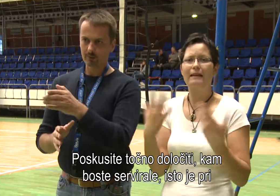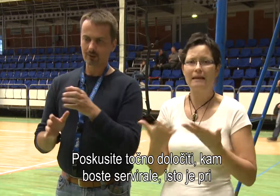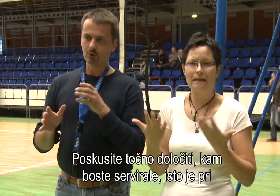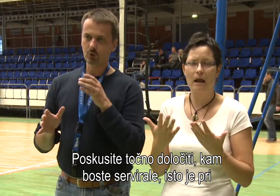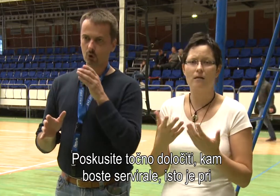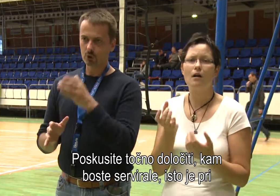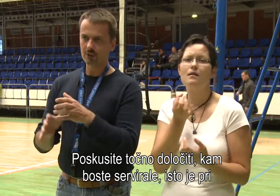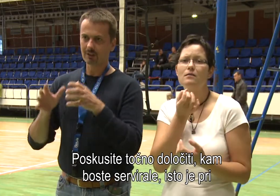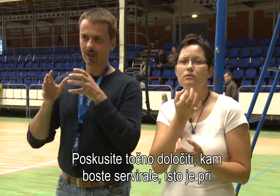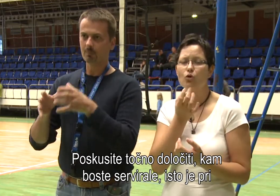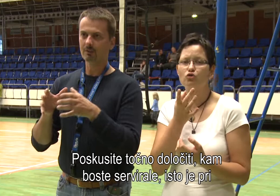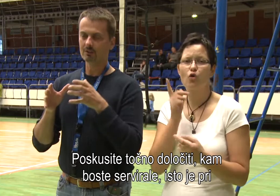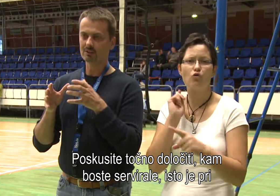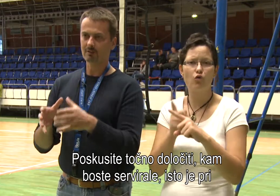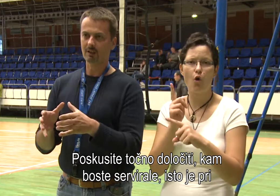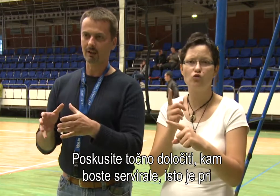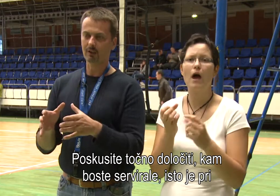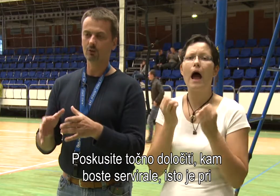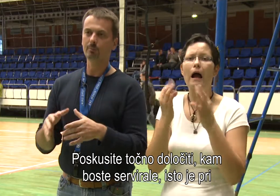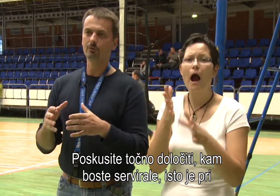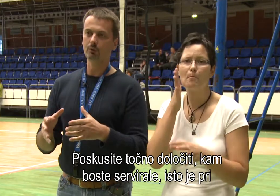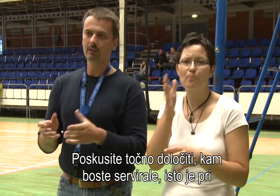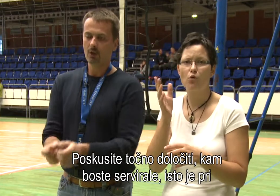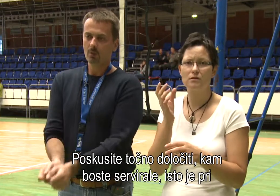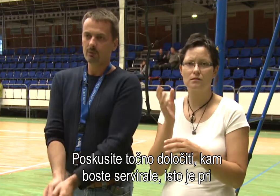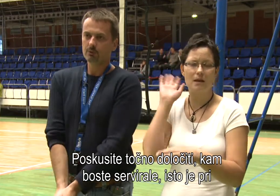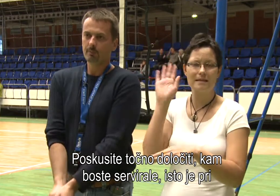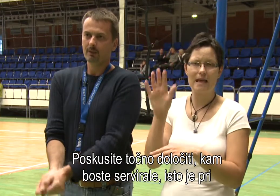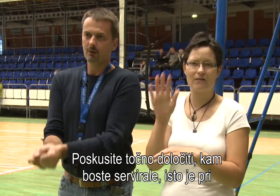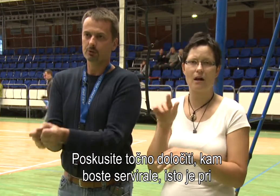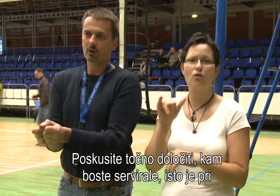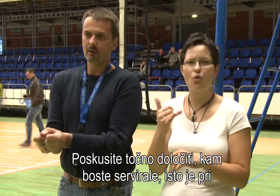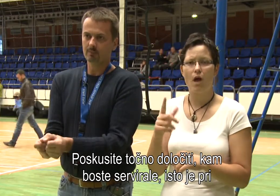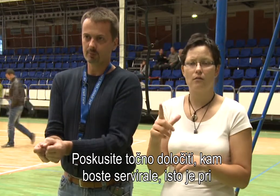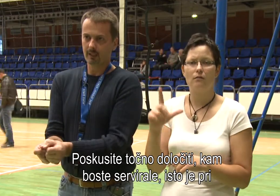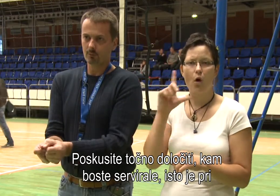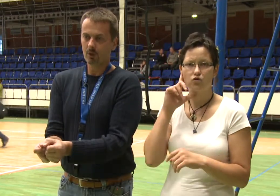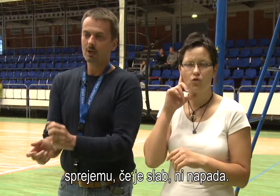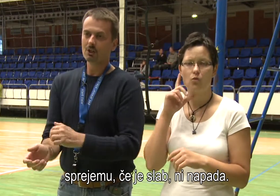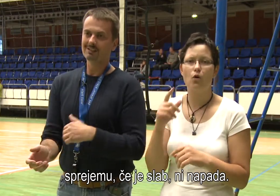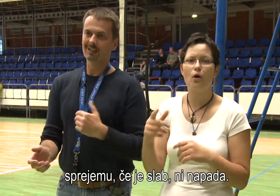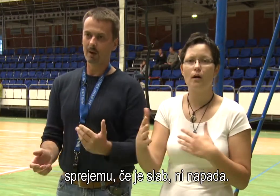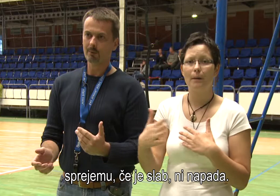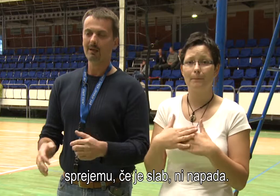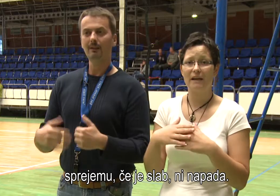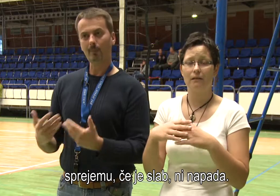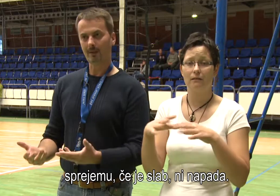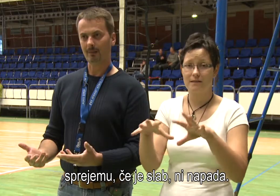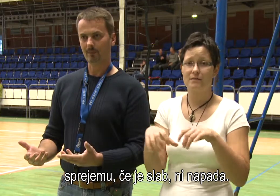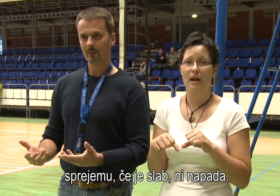probajte določiti, kam boste servirali, ker to je tudi v bistvu pri osnovnem sprejemu, če je slab, ni napada.